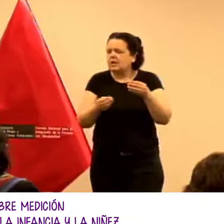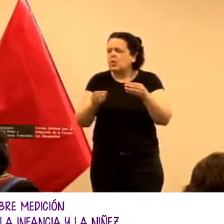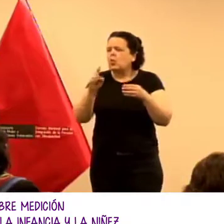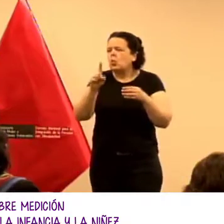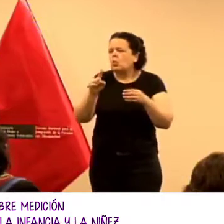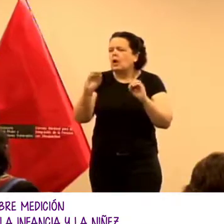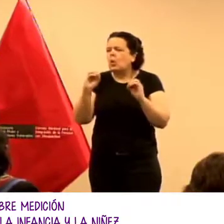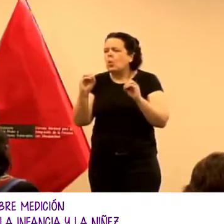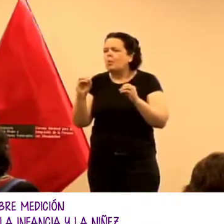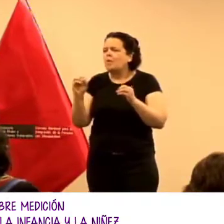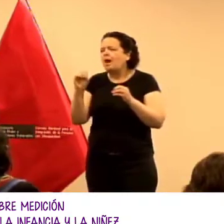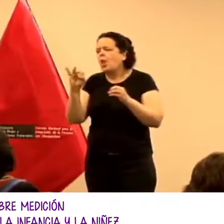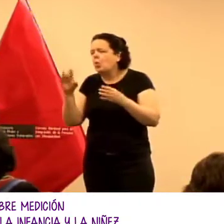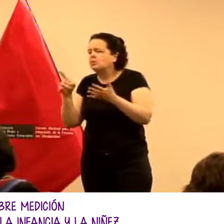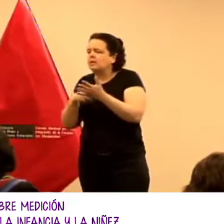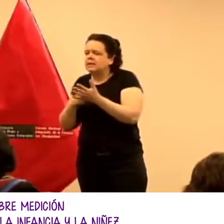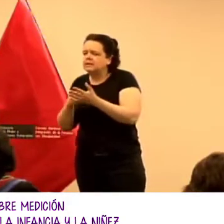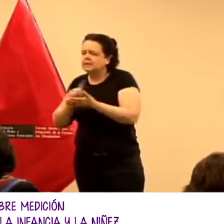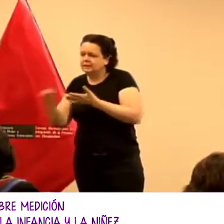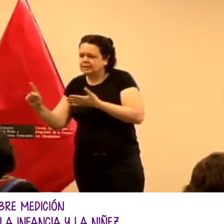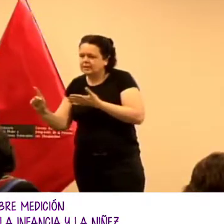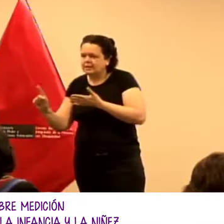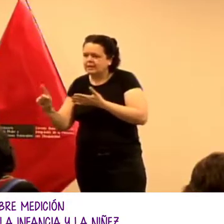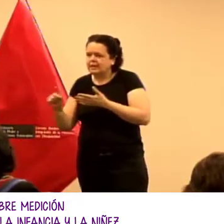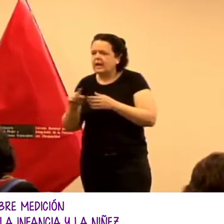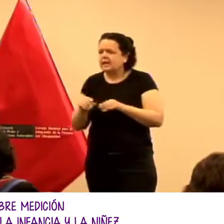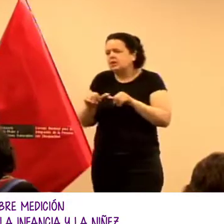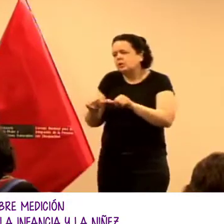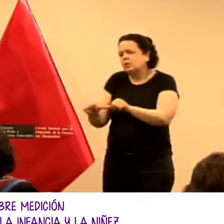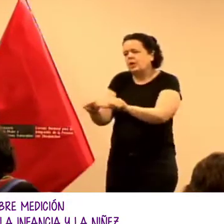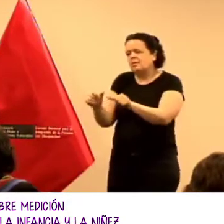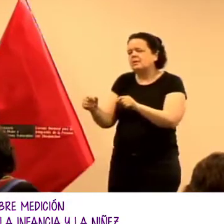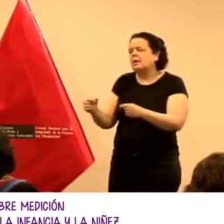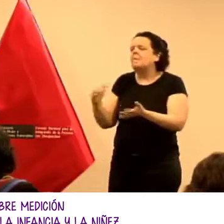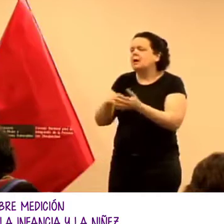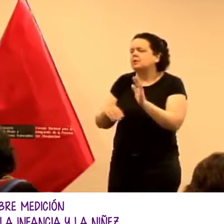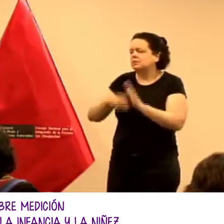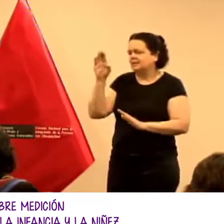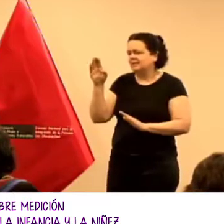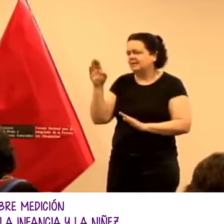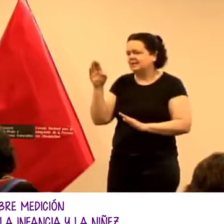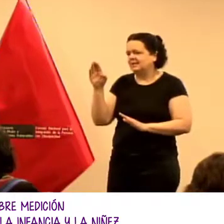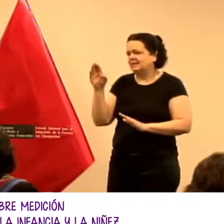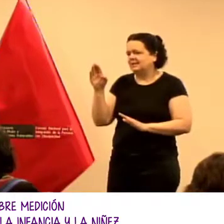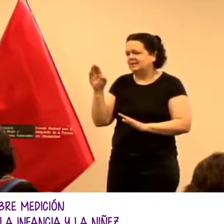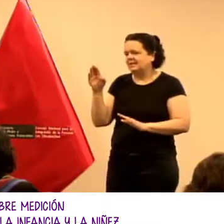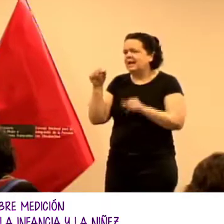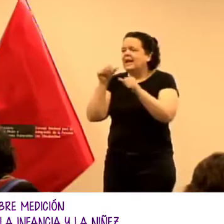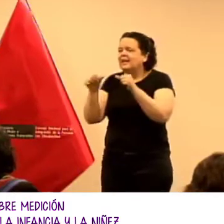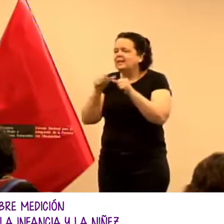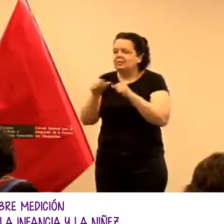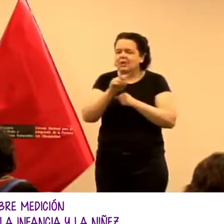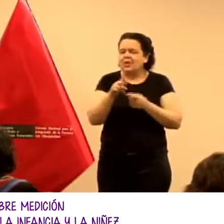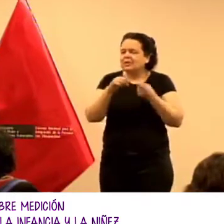la semana, y si dejamos inalterado lo demás y mucho más, la tasa de prevalencia entre los niños y niñas de